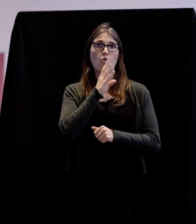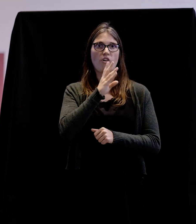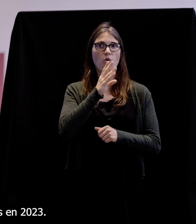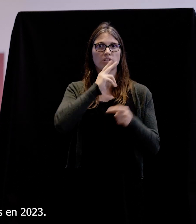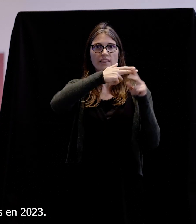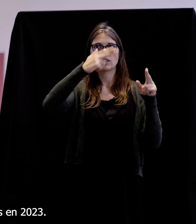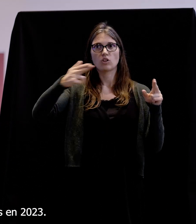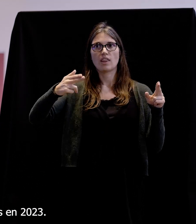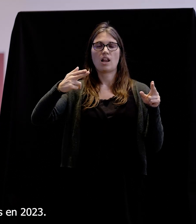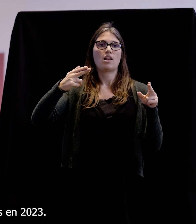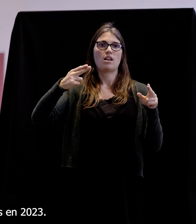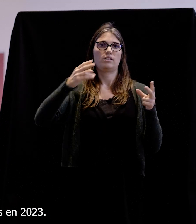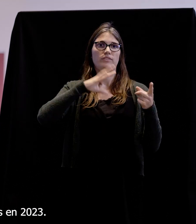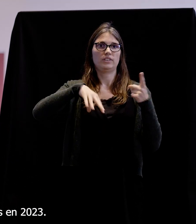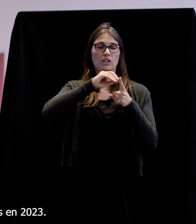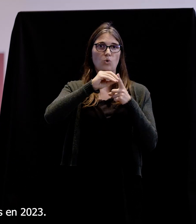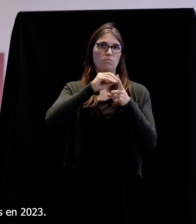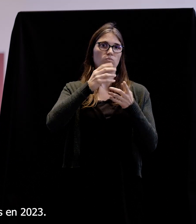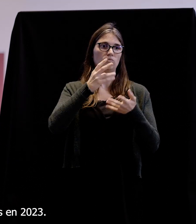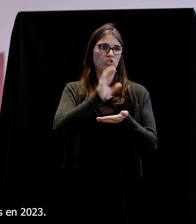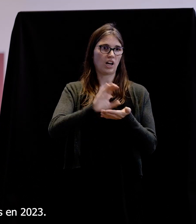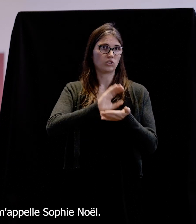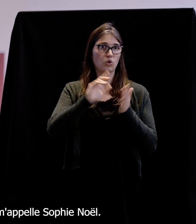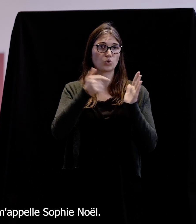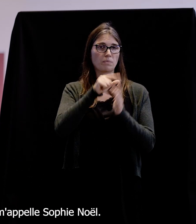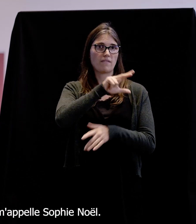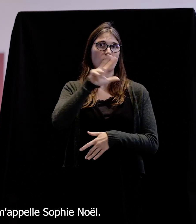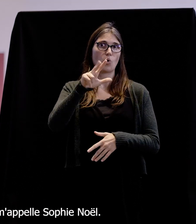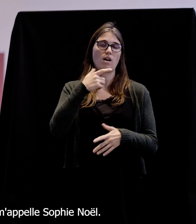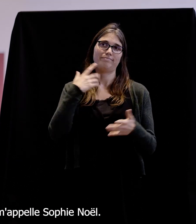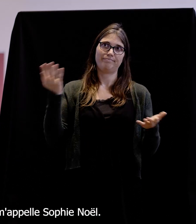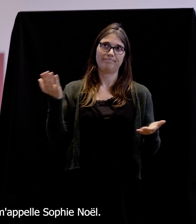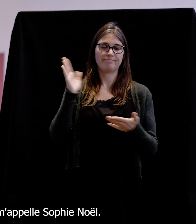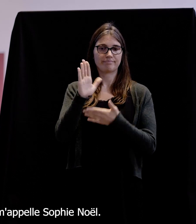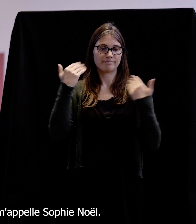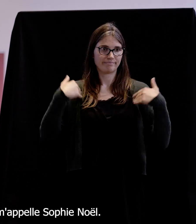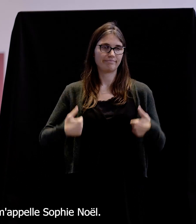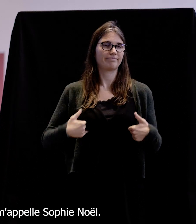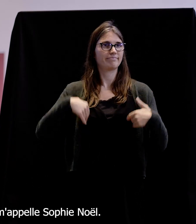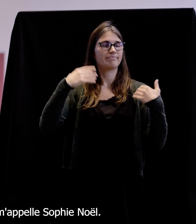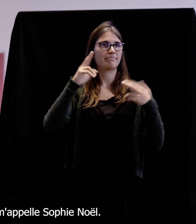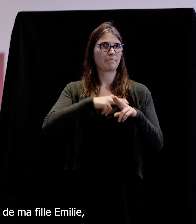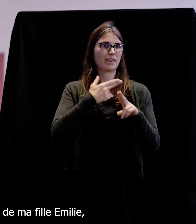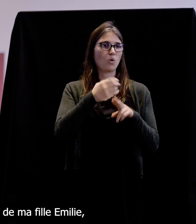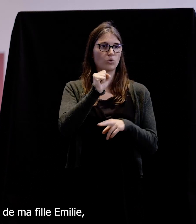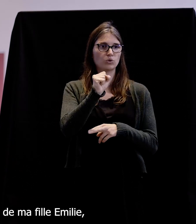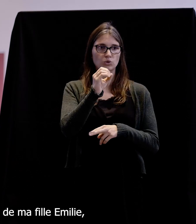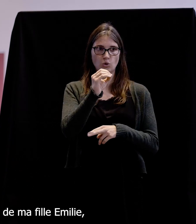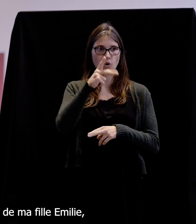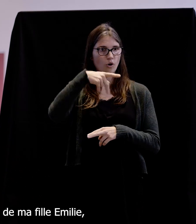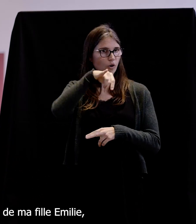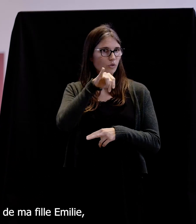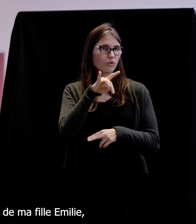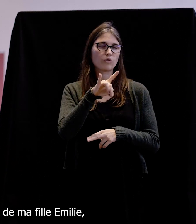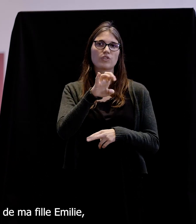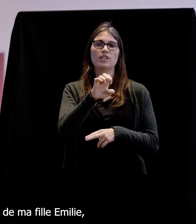charge aux États-Unis en 2023. Donc, je me présente, je m'appelle Sophie Noël, et depuis